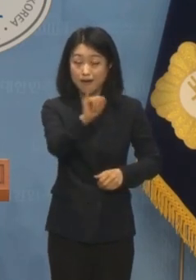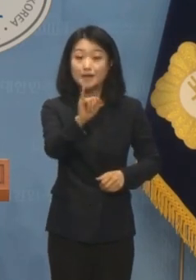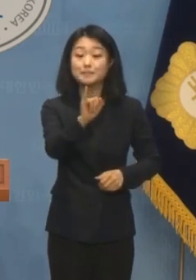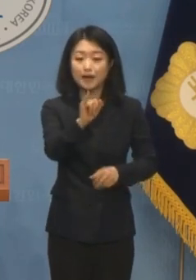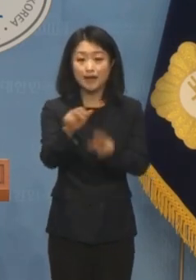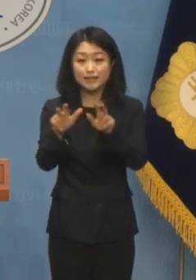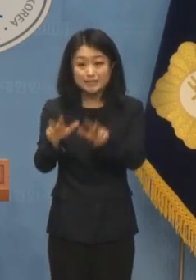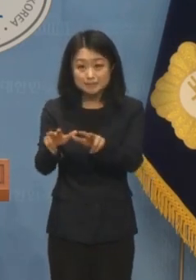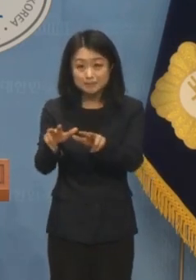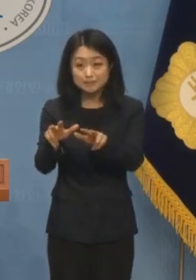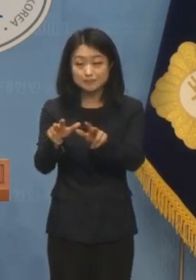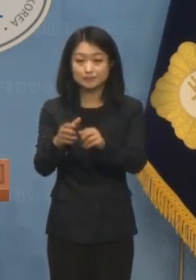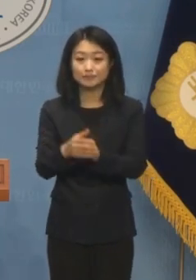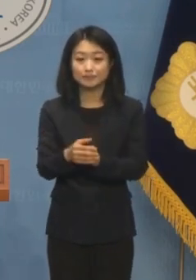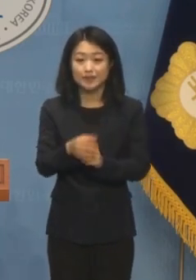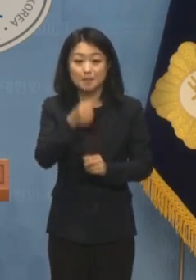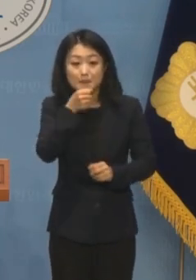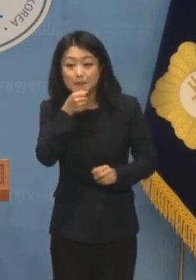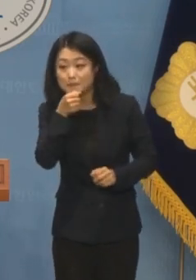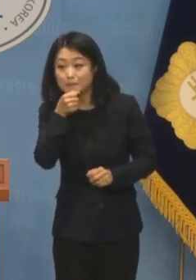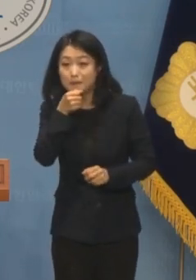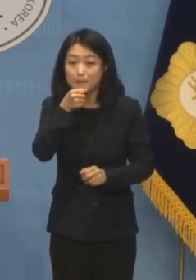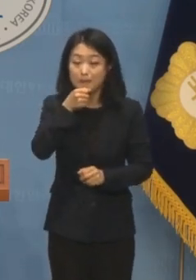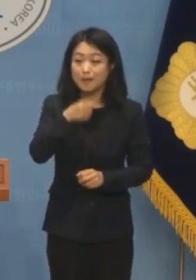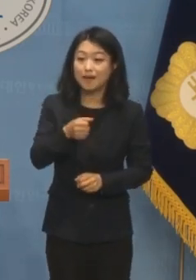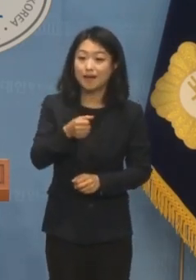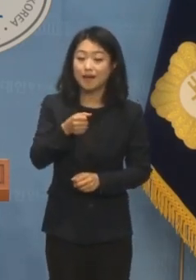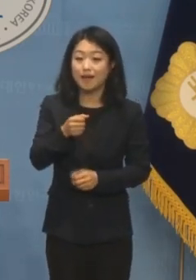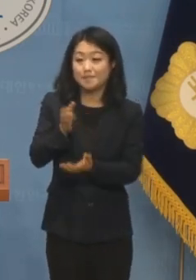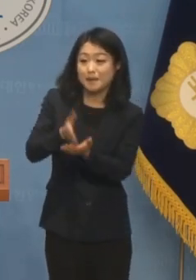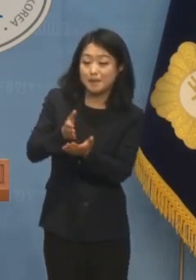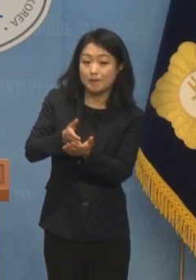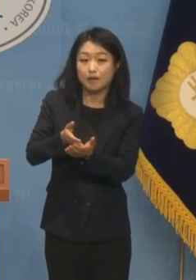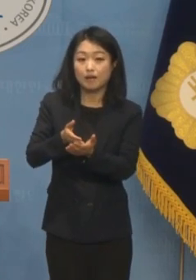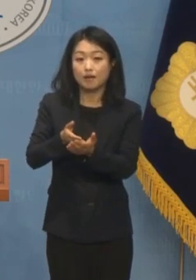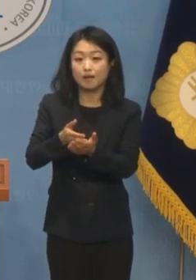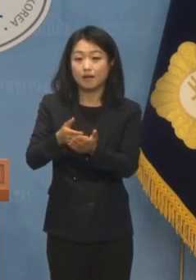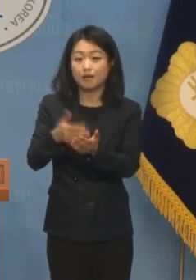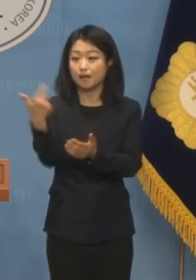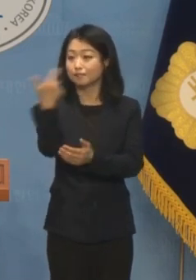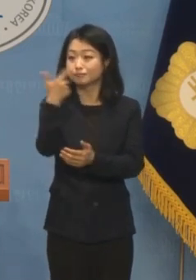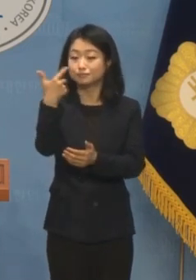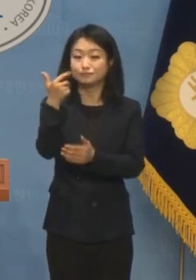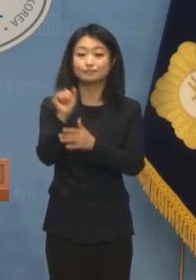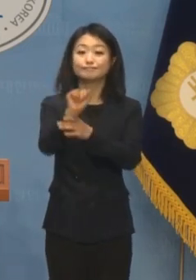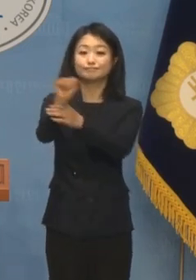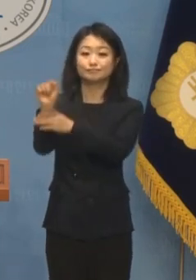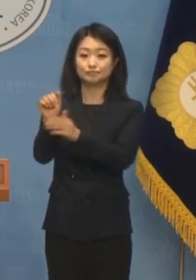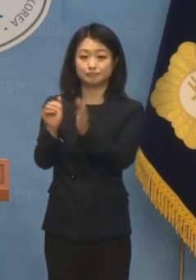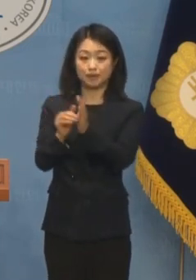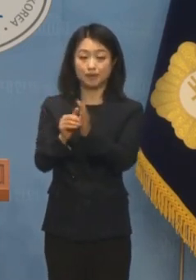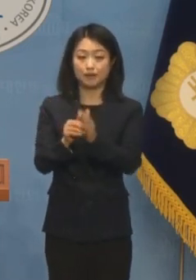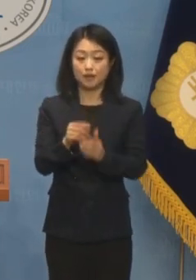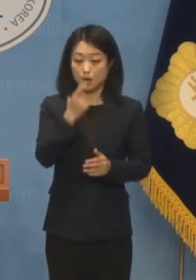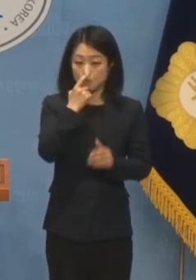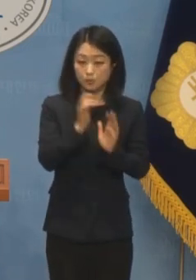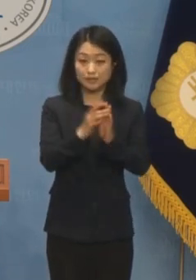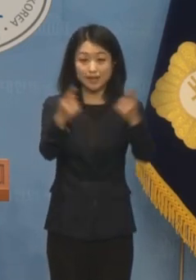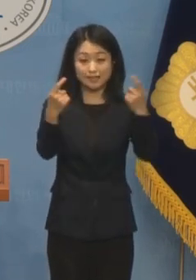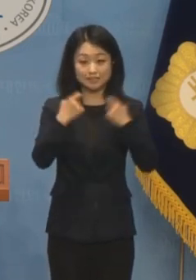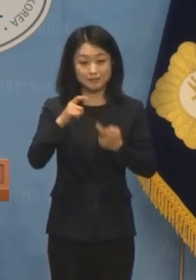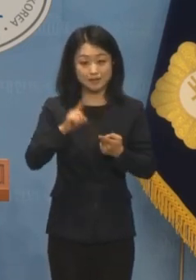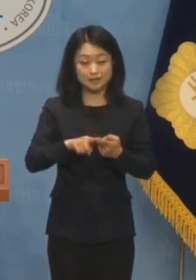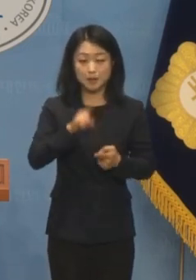이제는 급기야 라이브 방송까지 섭렵했습니다. 하지만 김건희 여사는 본인의 의혹에 대해서는